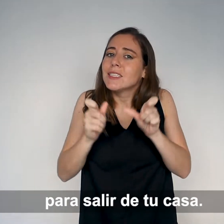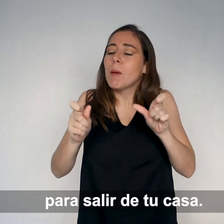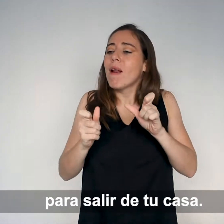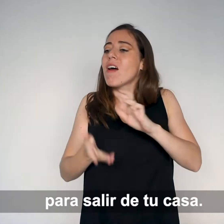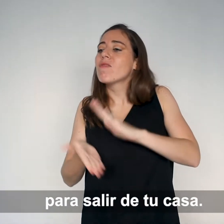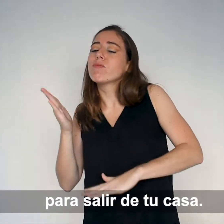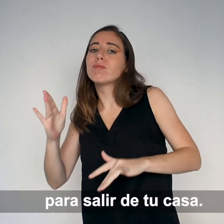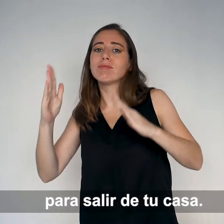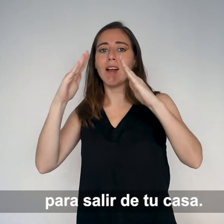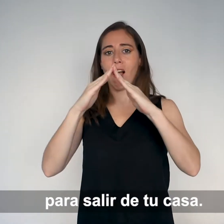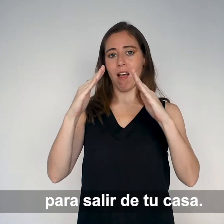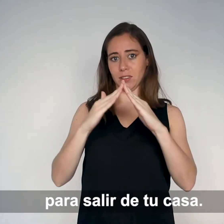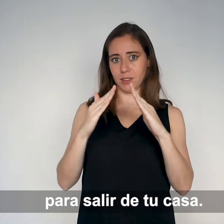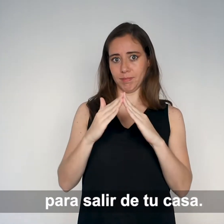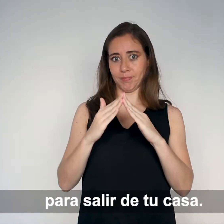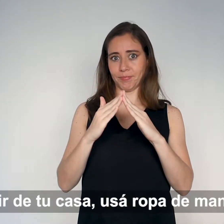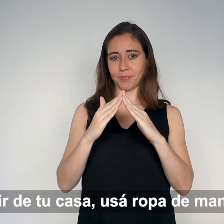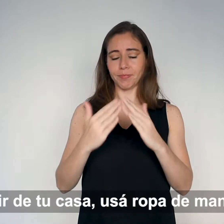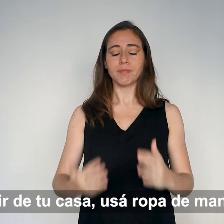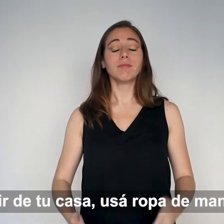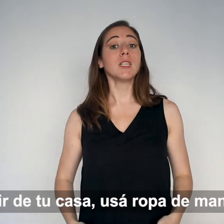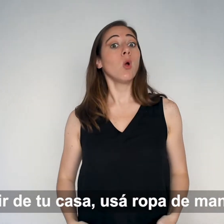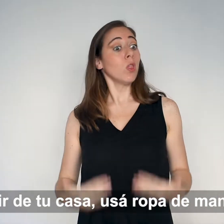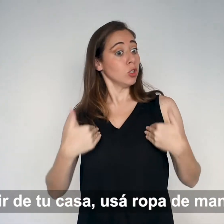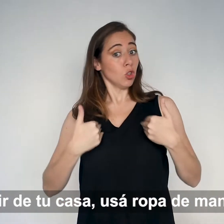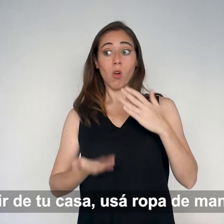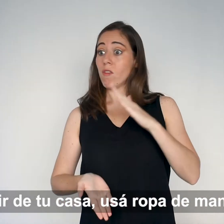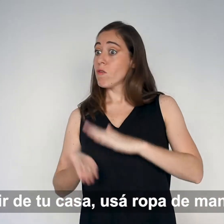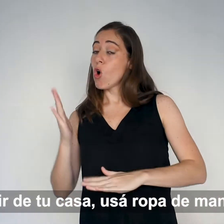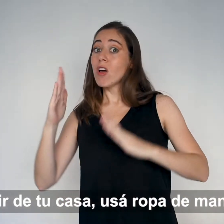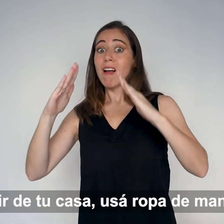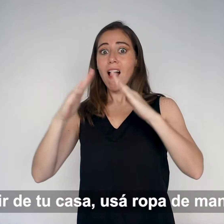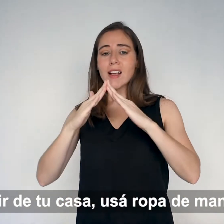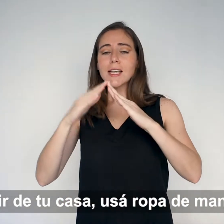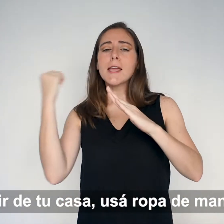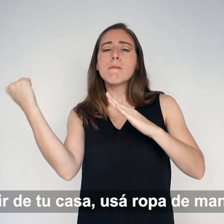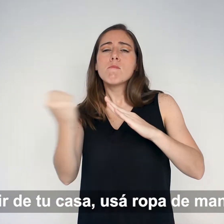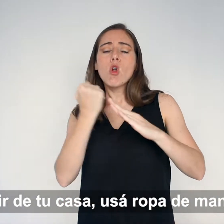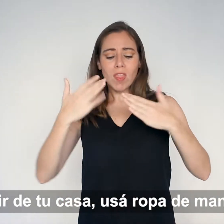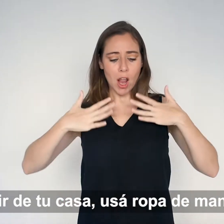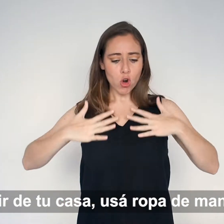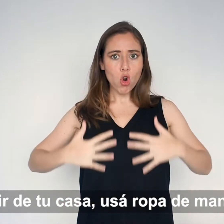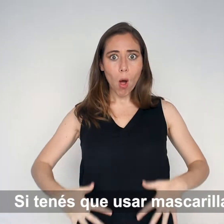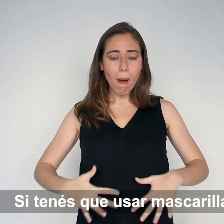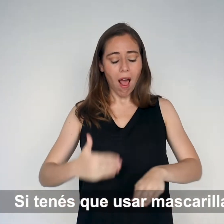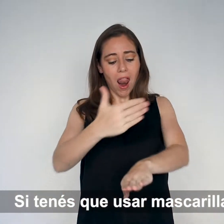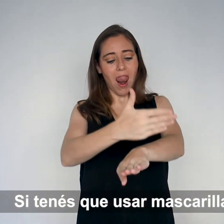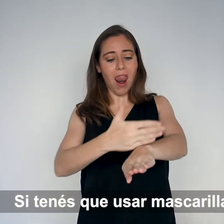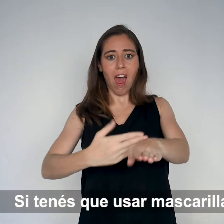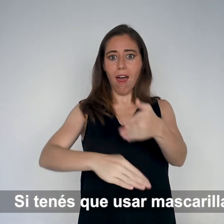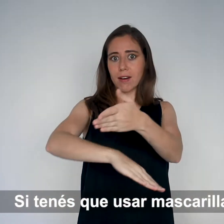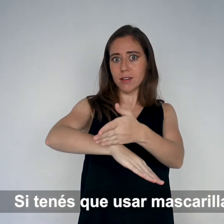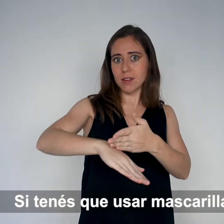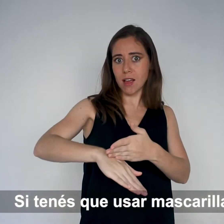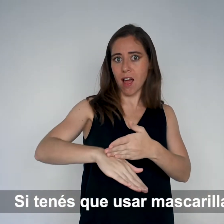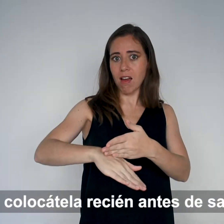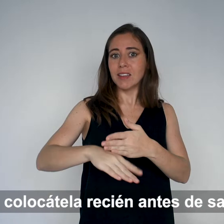casa. Al salir de tu casa, usa ropa de manga larga. Si tenés que usar mascarilla, colocatela